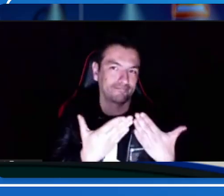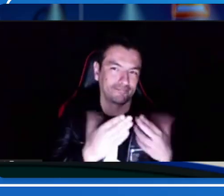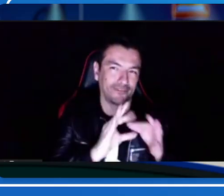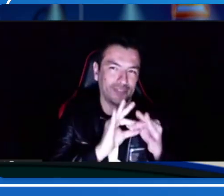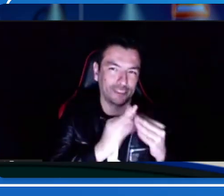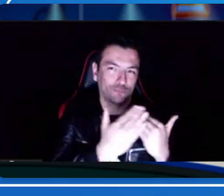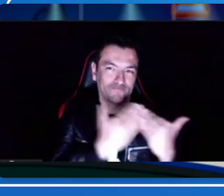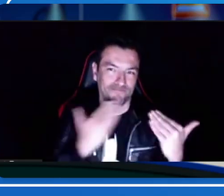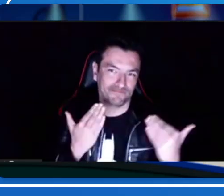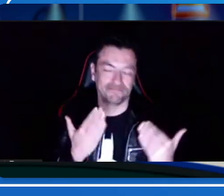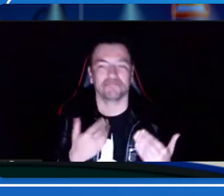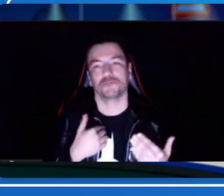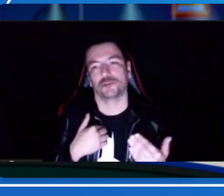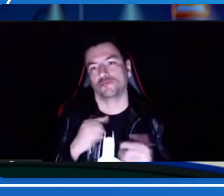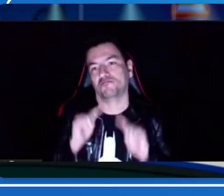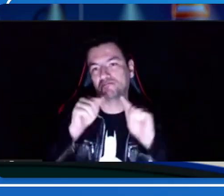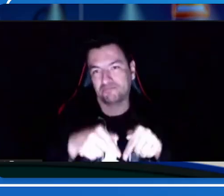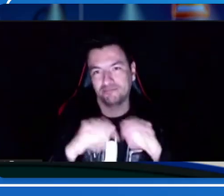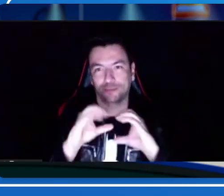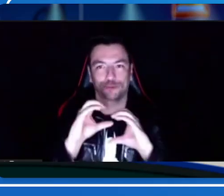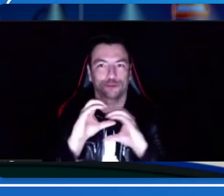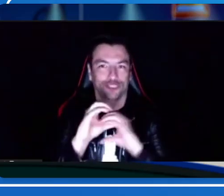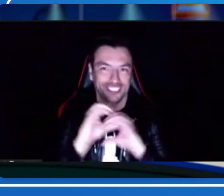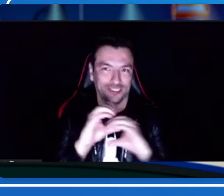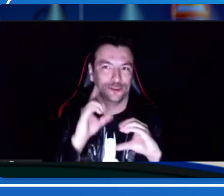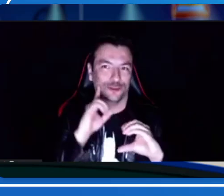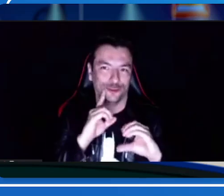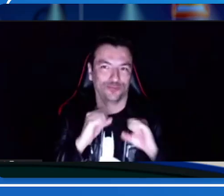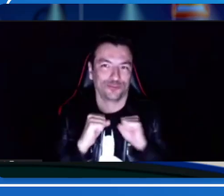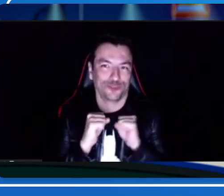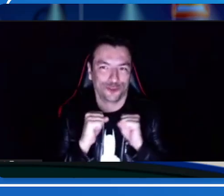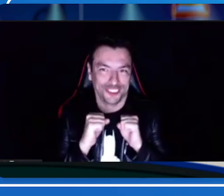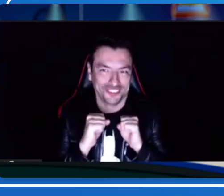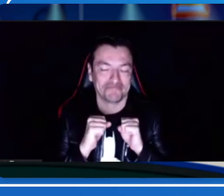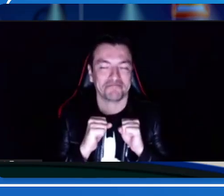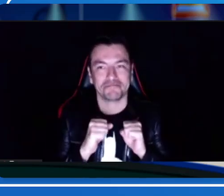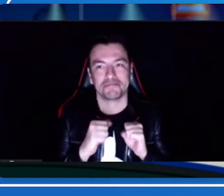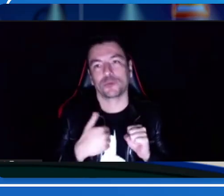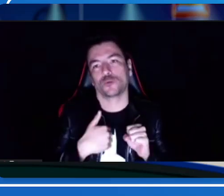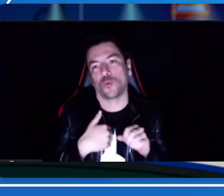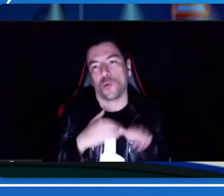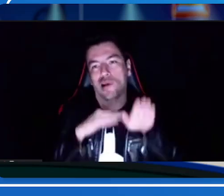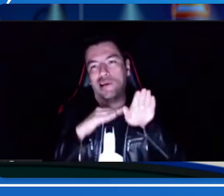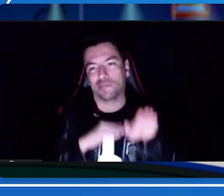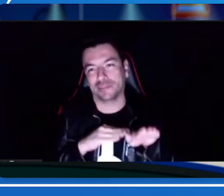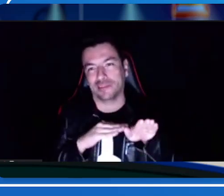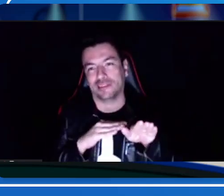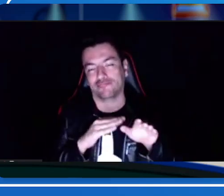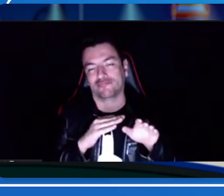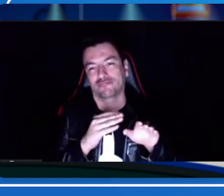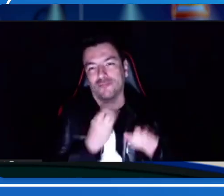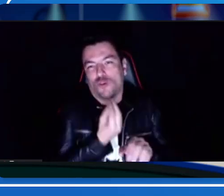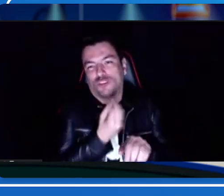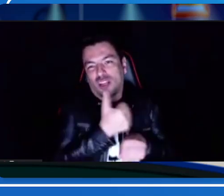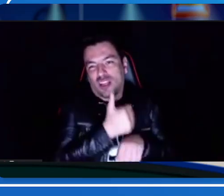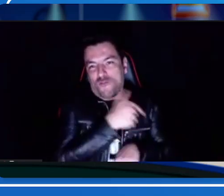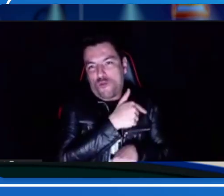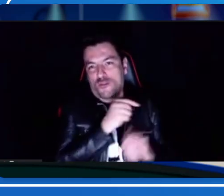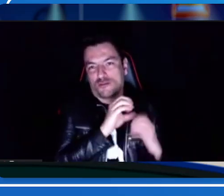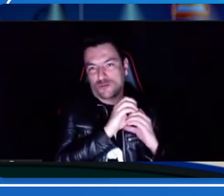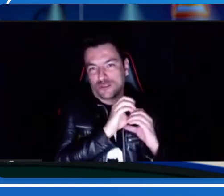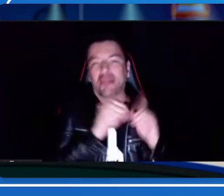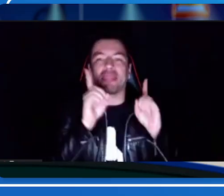Buenas tardes. Muchas gracias a FENASCOL por la invitación a participar a nosotros como parte de Sordebo.